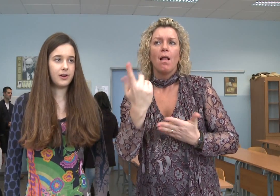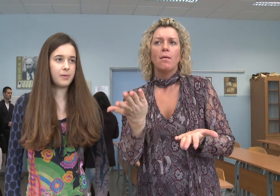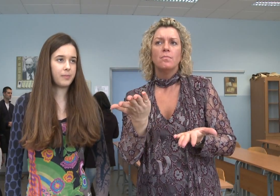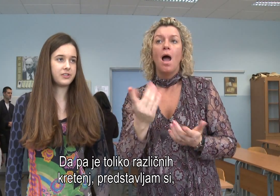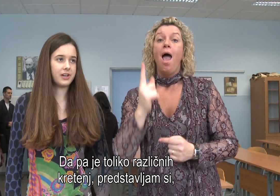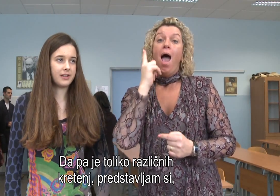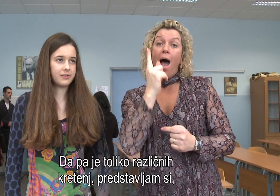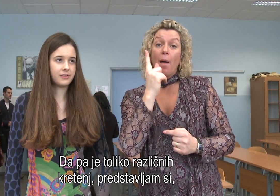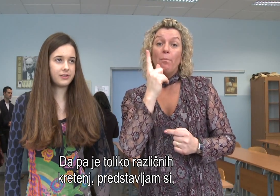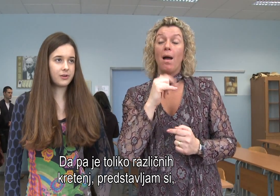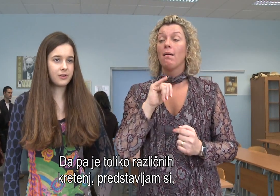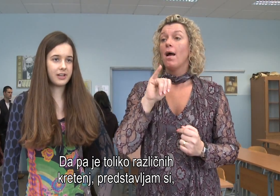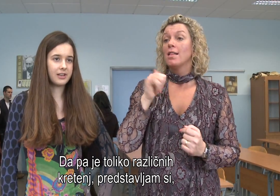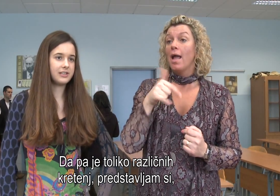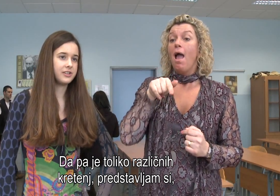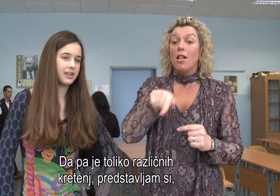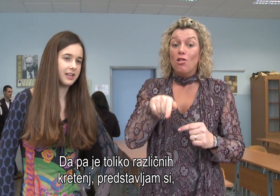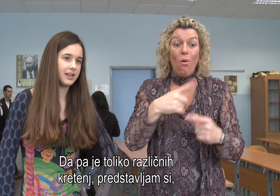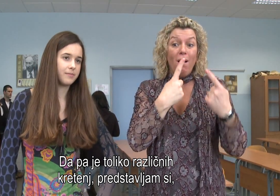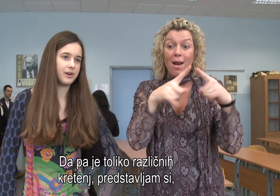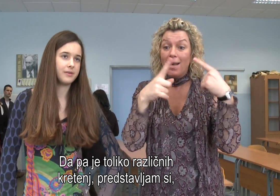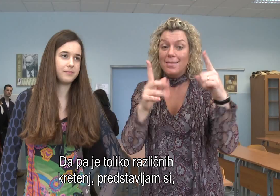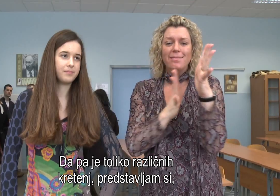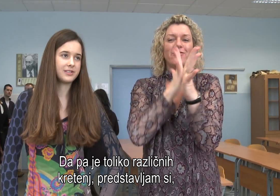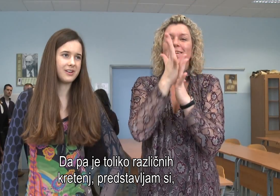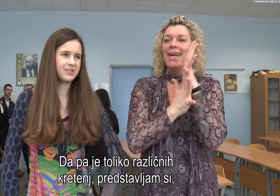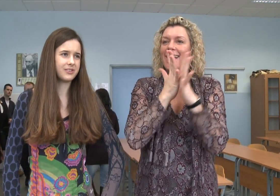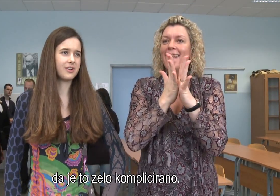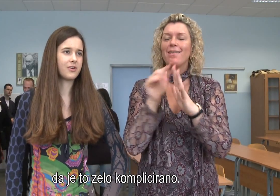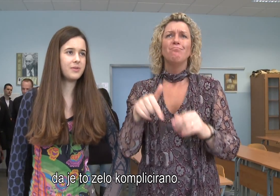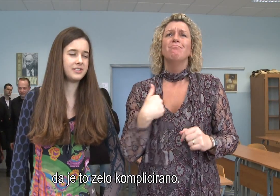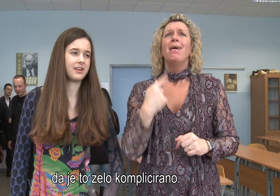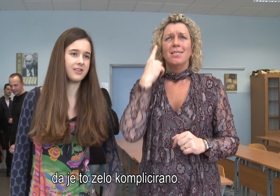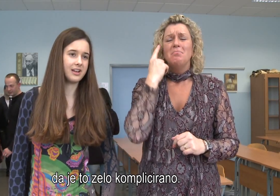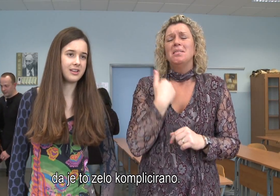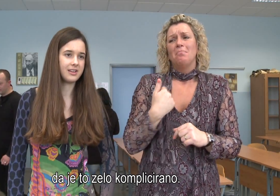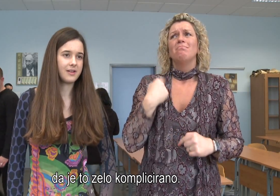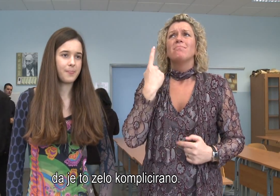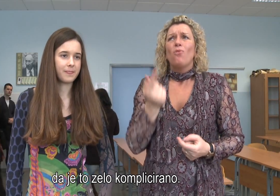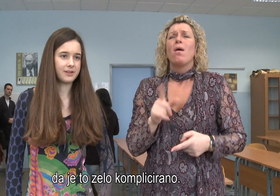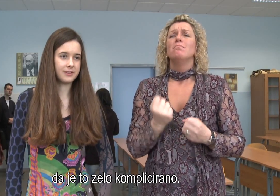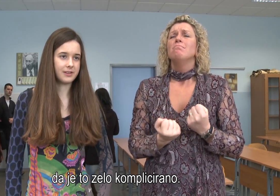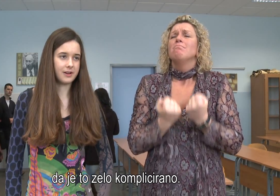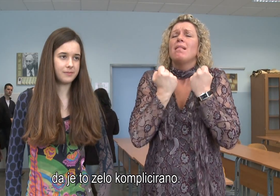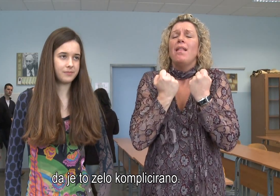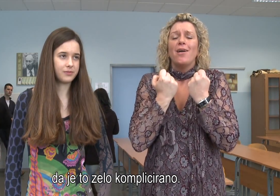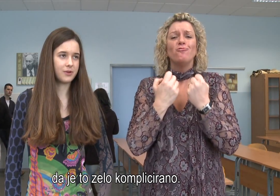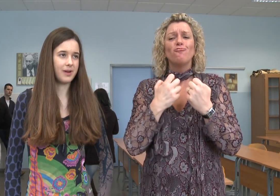Ampak pač, da je toliko teh različnih kretenj, pa predstavljam si to zelo komplicirano, ne? Da to